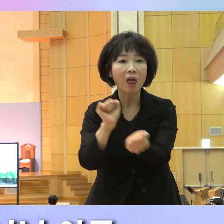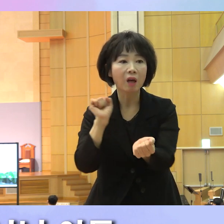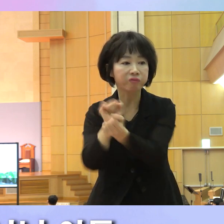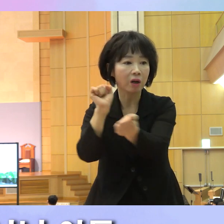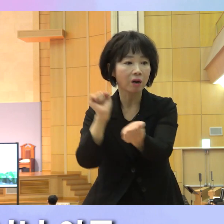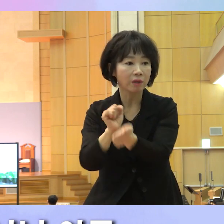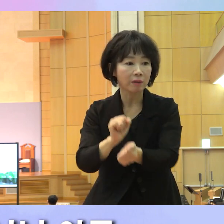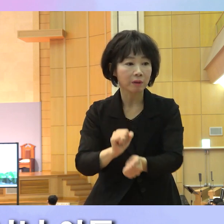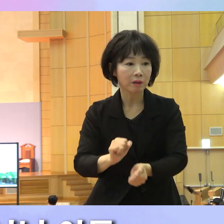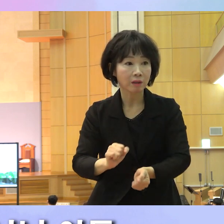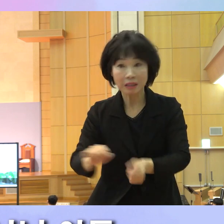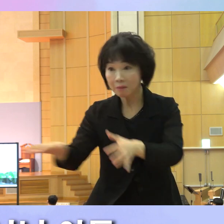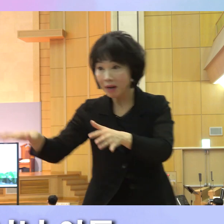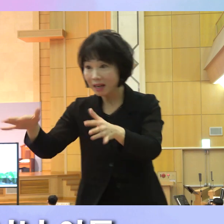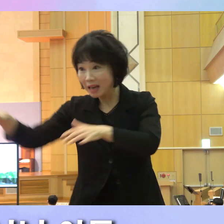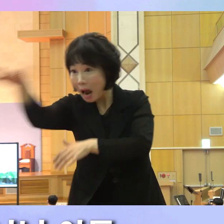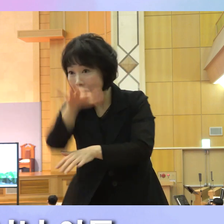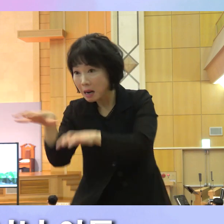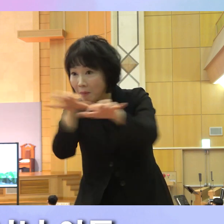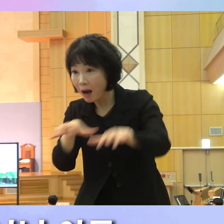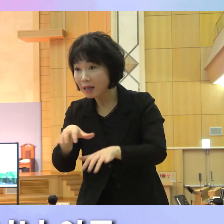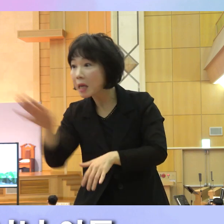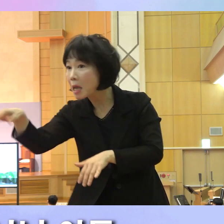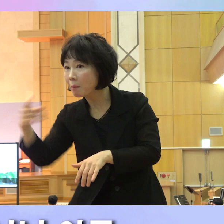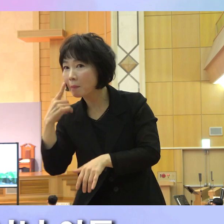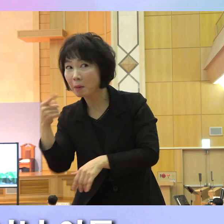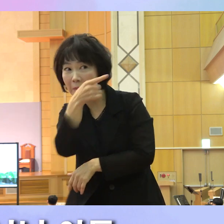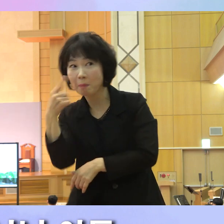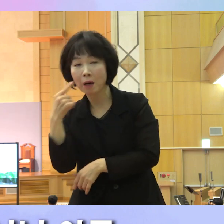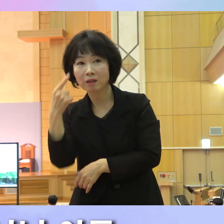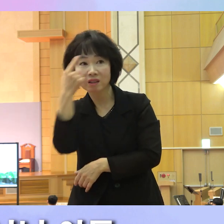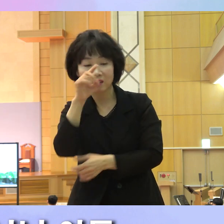사도 바울을 가리켜서 말한 거지. 연병이라